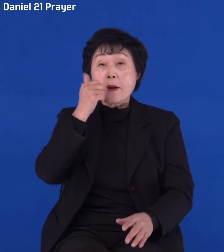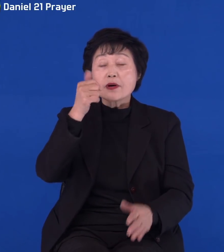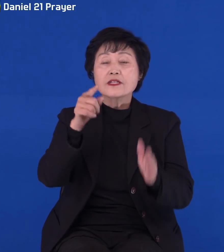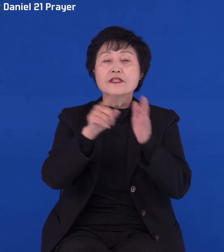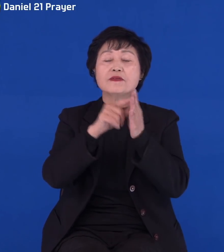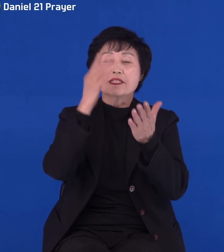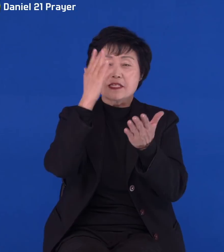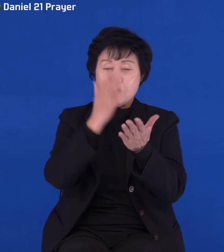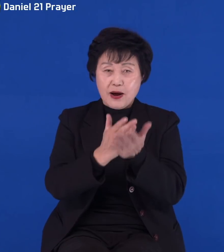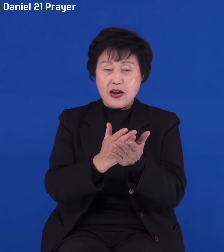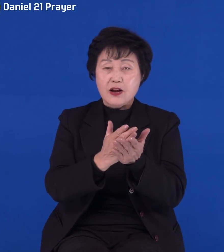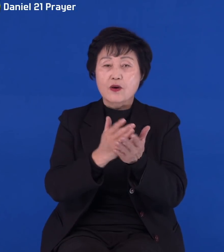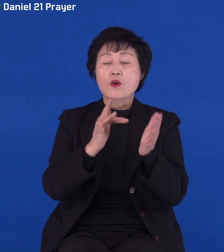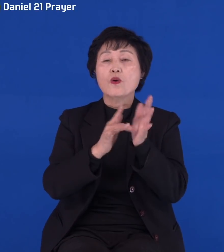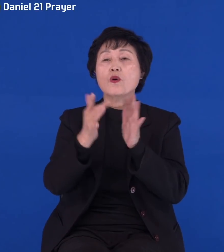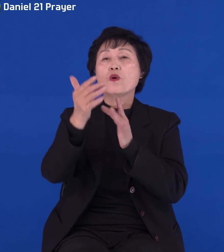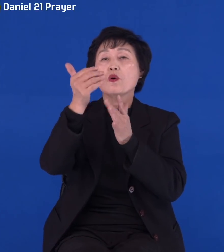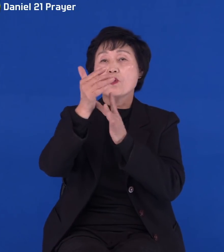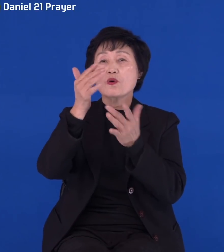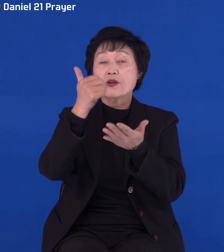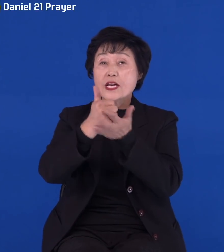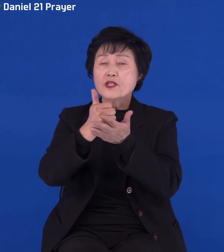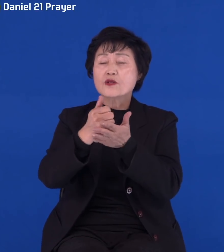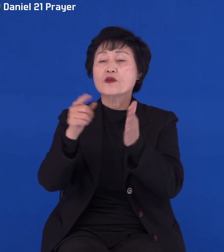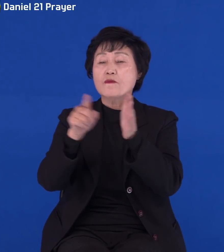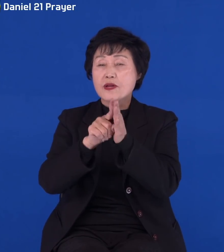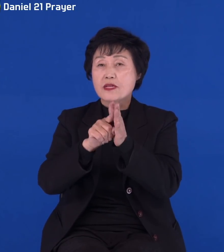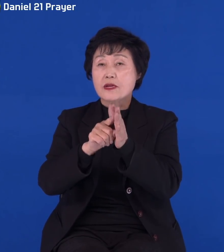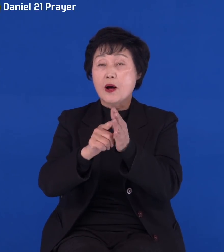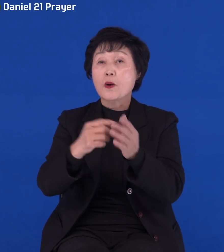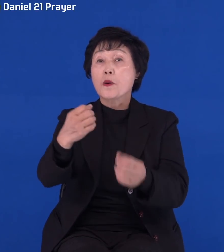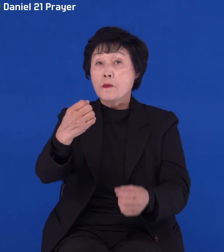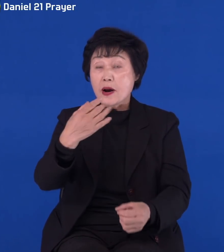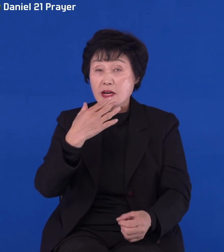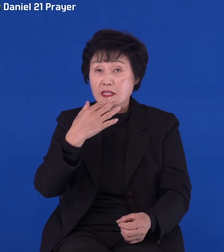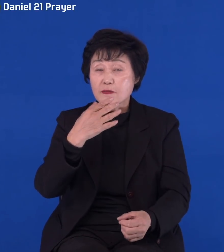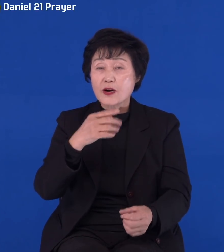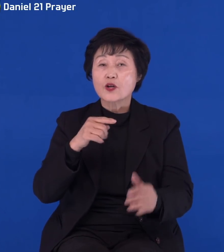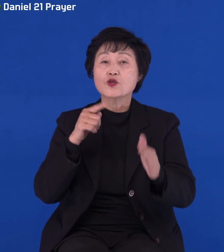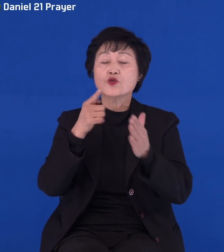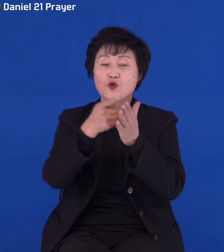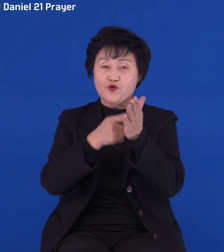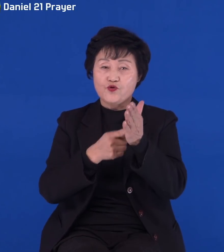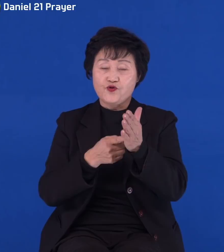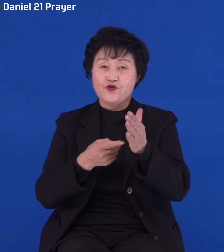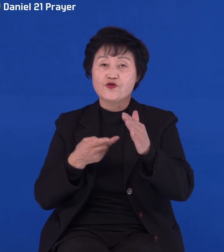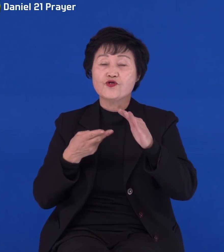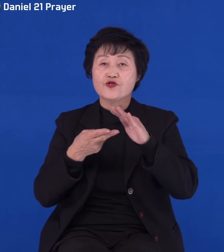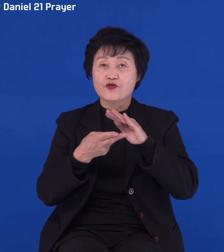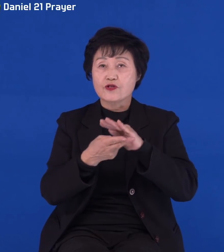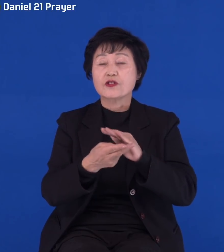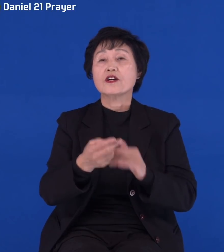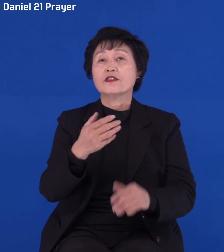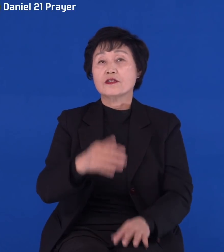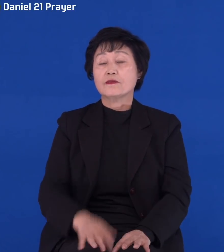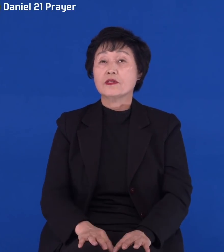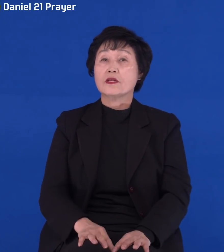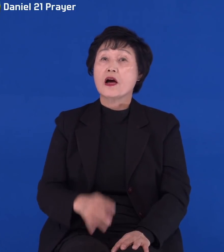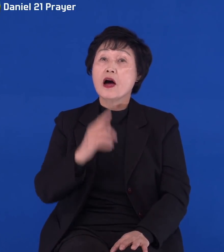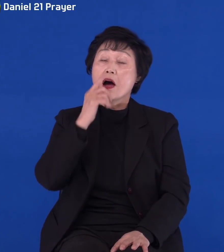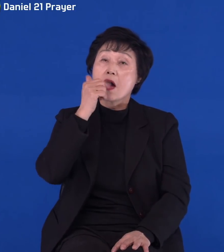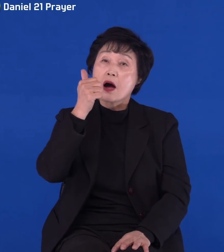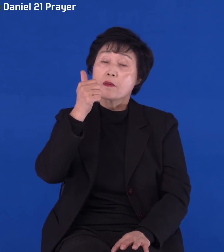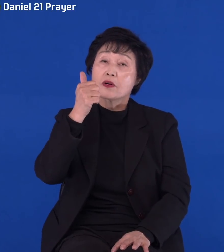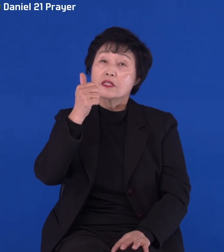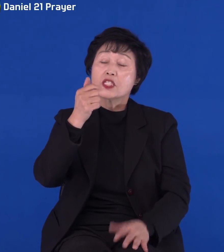하면서 수술실에 들어가게 됩니다. 술한 티에 저희 아버지는 제가 생각할 수 없는 그런 모습으로 제게 나타나셨습니다. 3차례